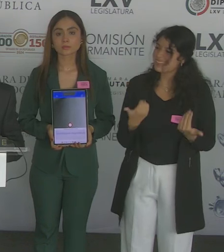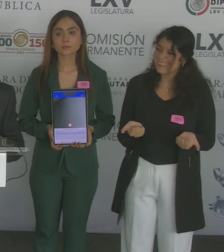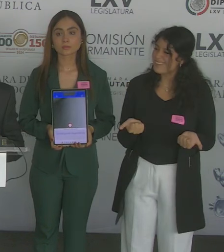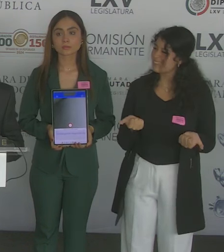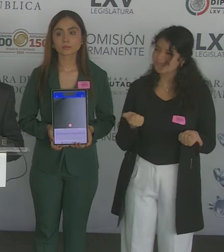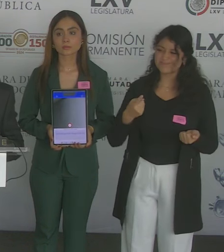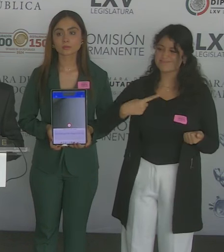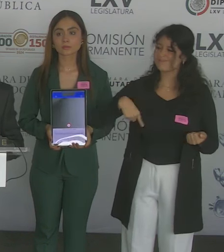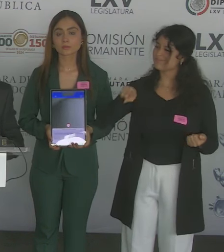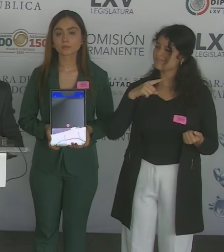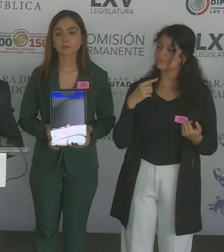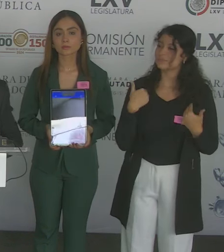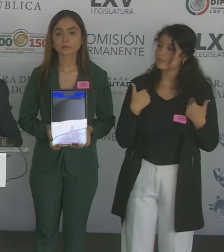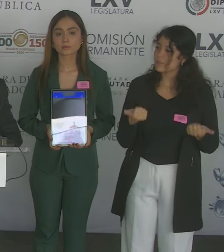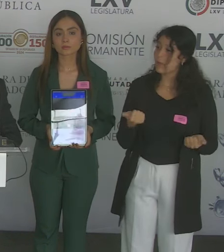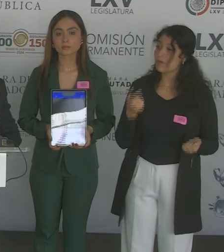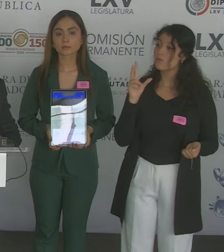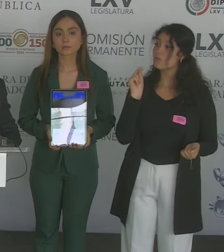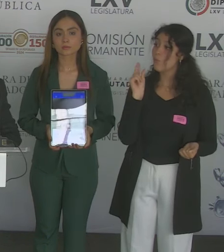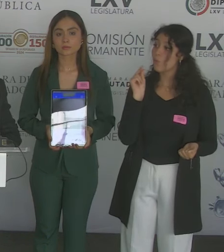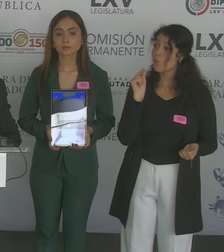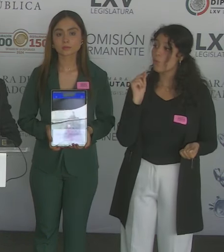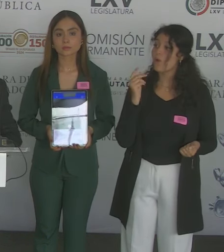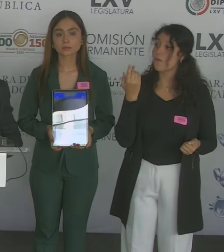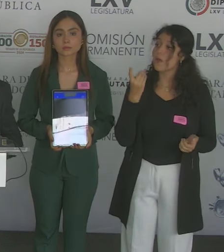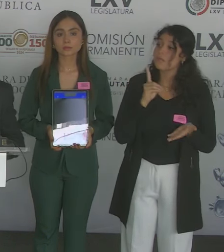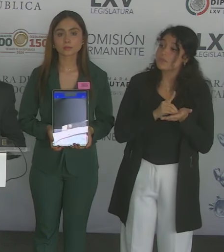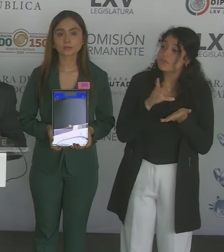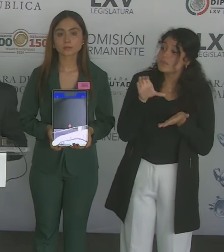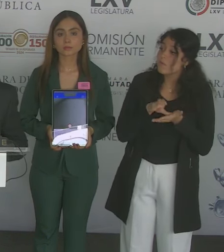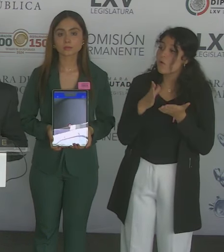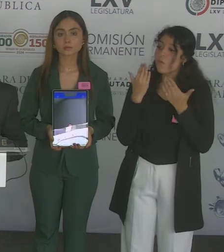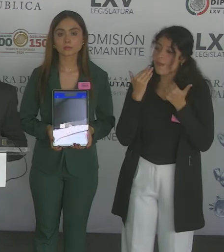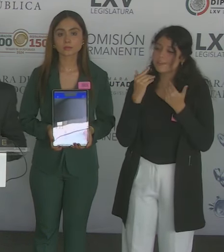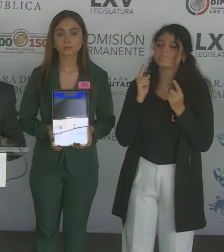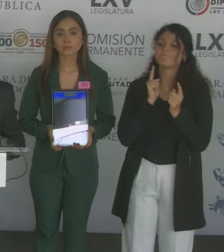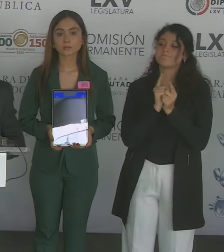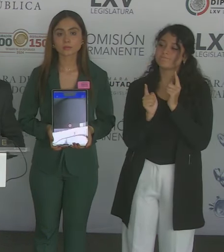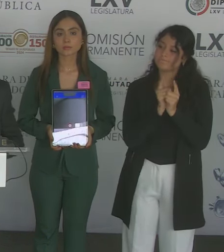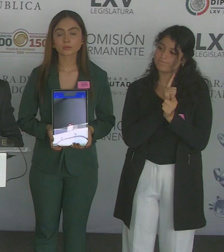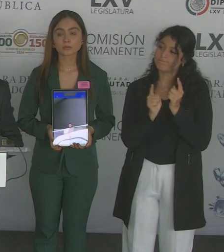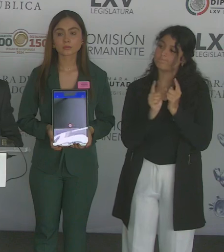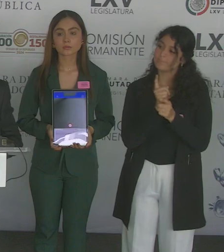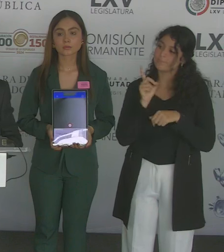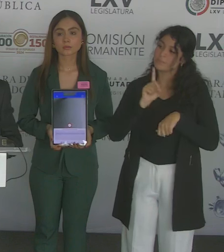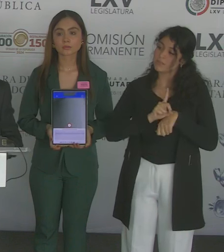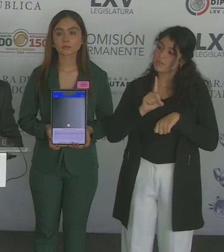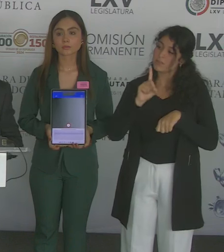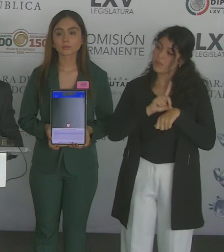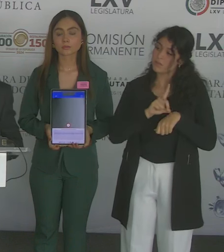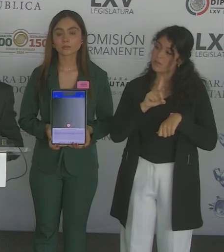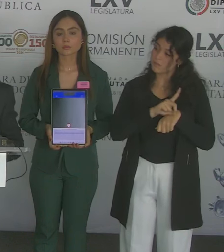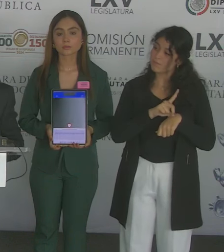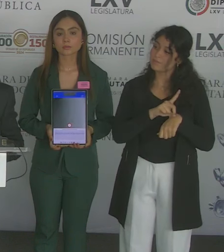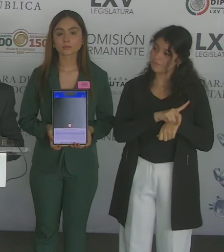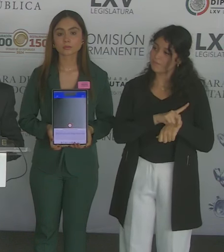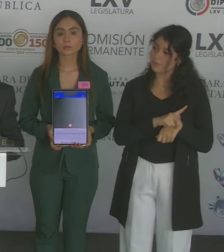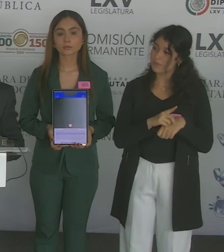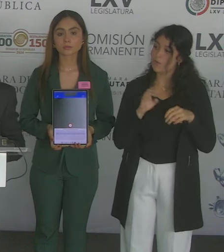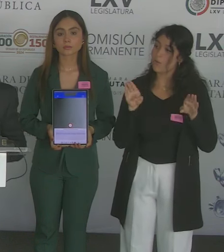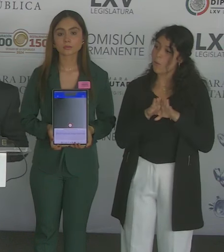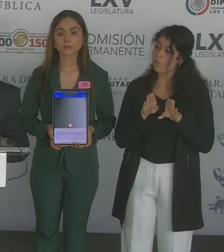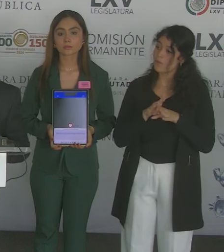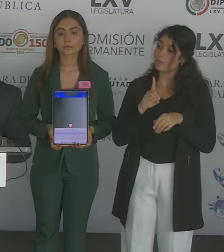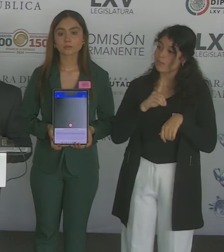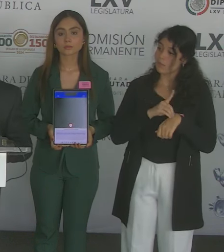Quienes no estamos en la convivencia y por supuesto y Quienes no estamos con